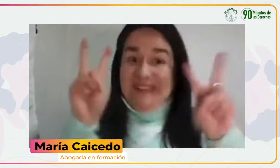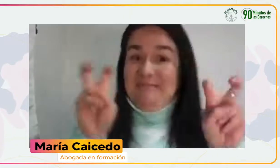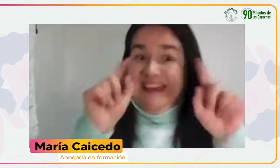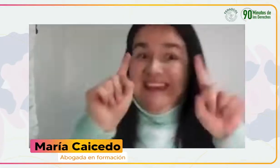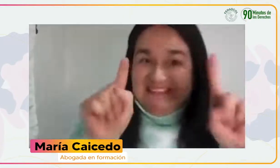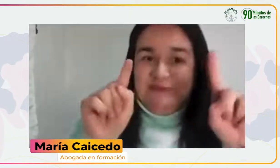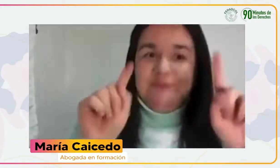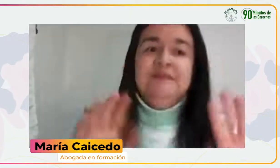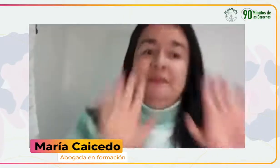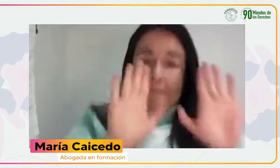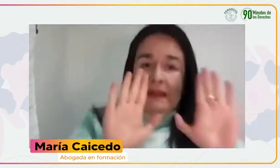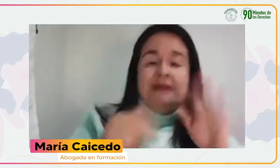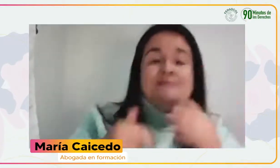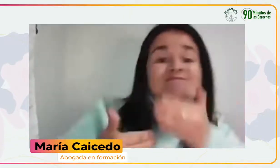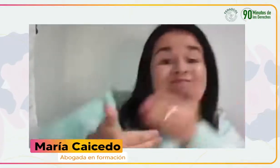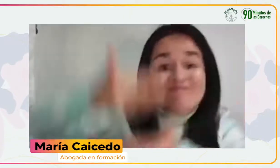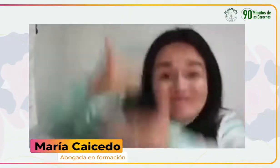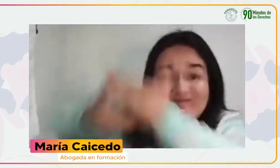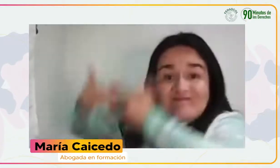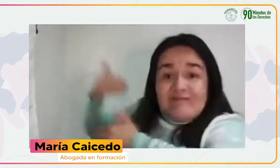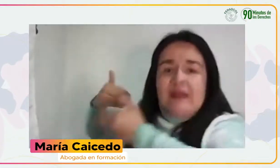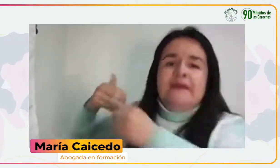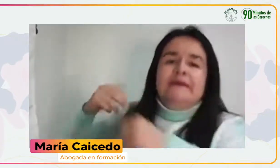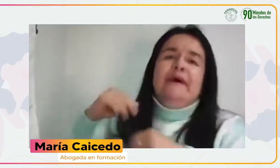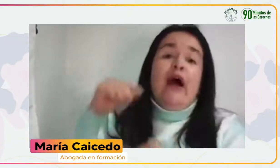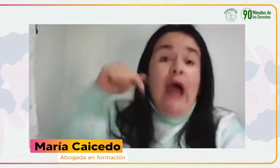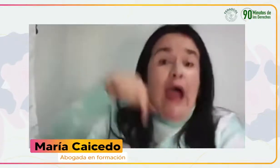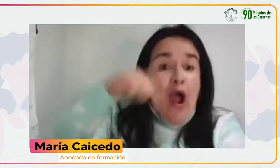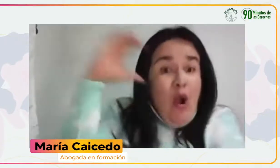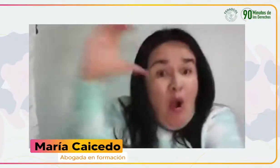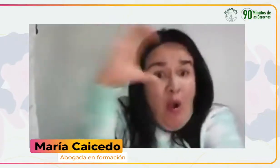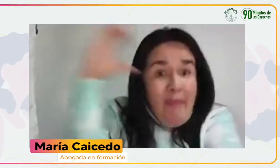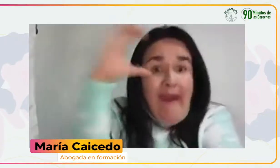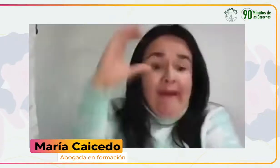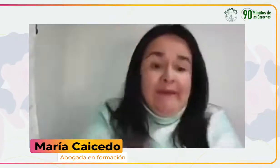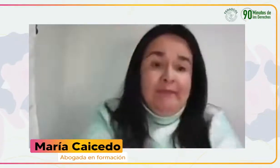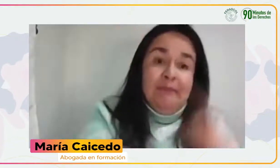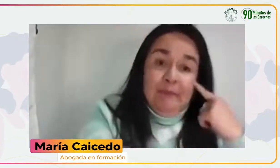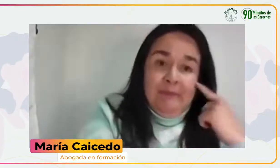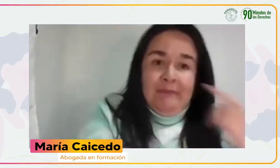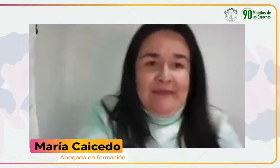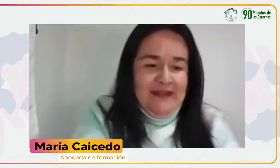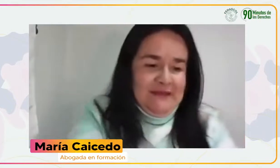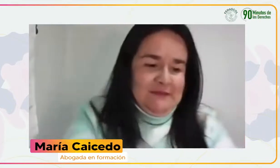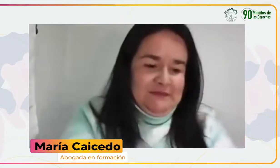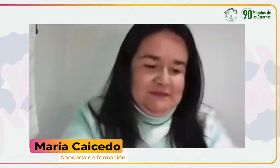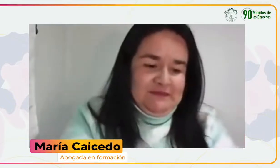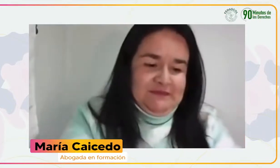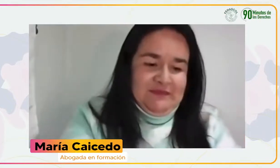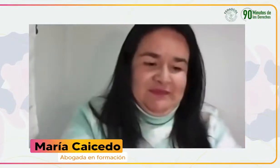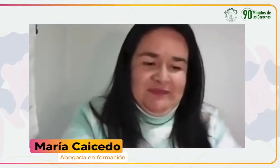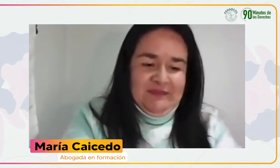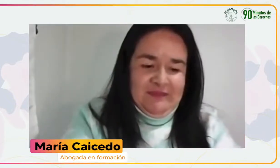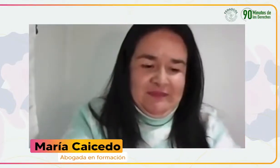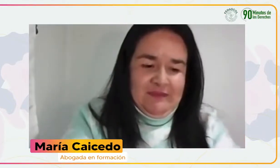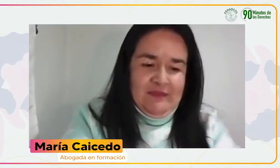sí está un poco confundido ahí. No sé si de pronto ustedes recuerden acá